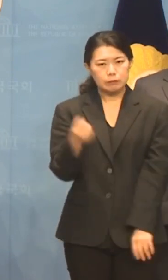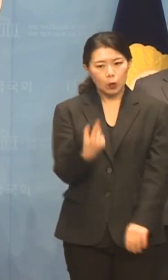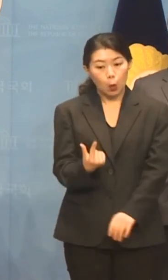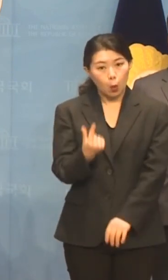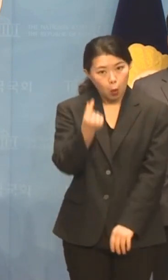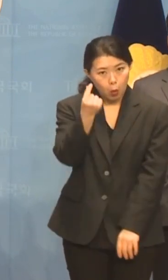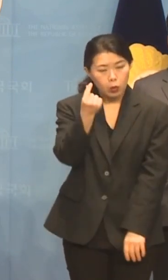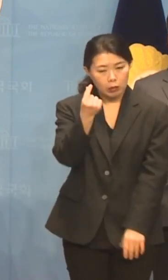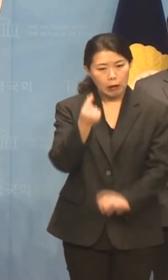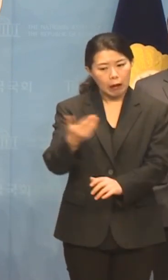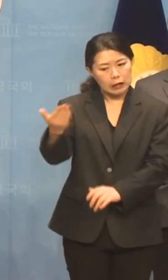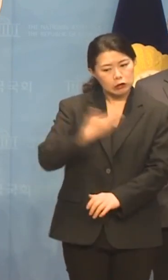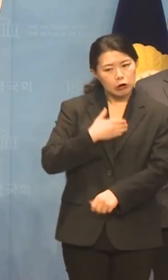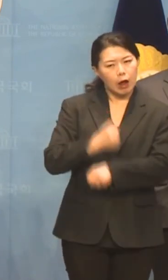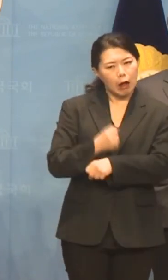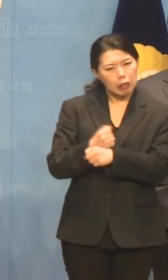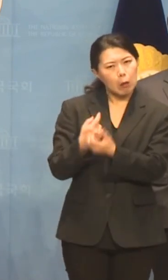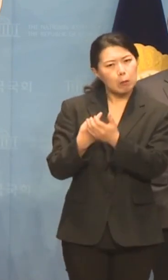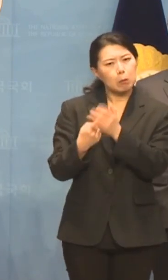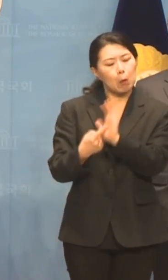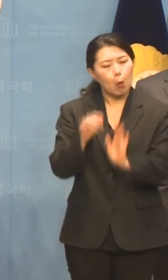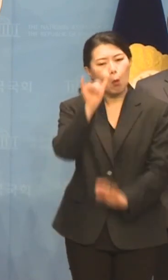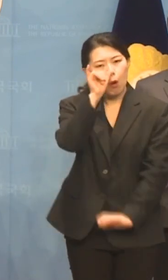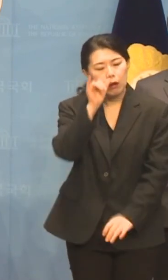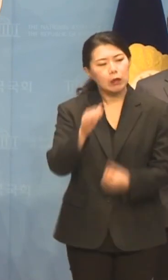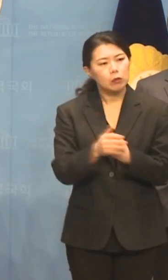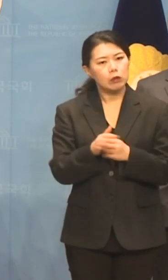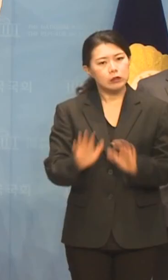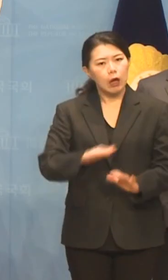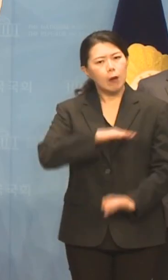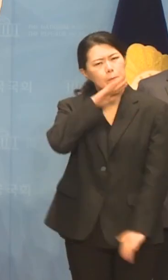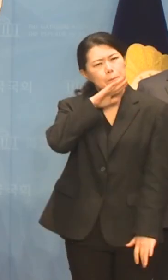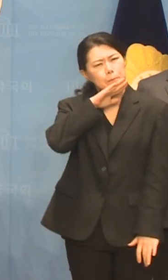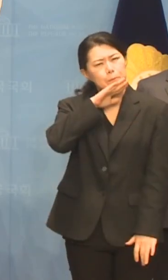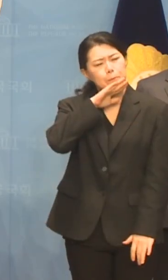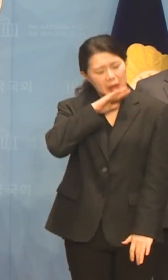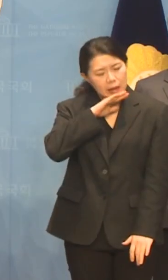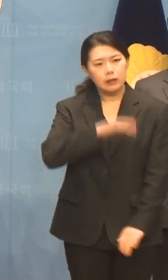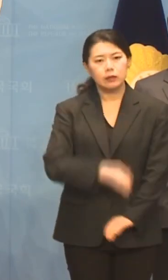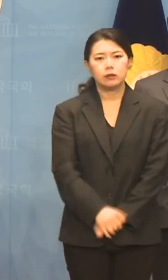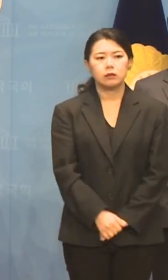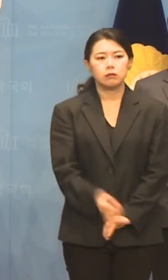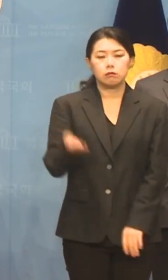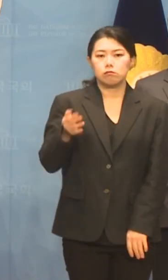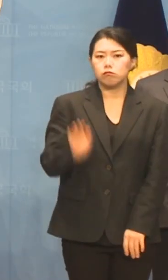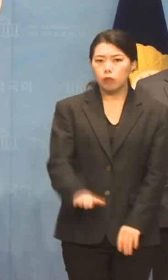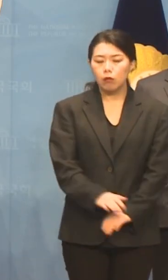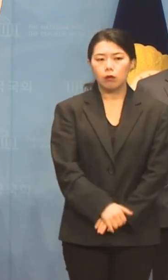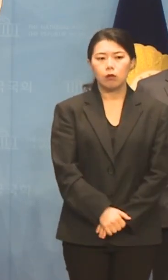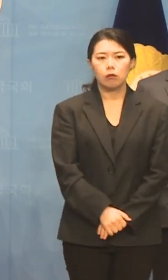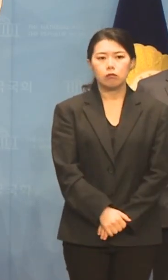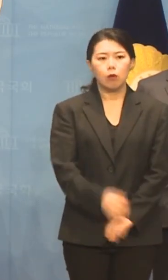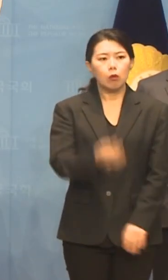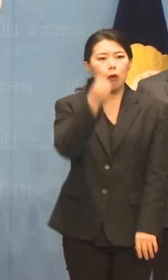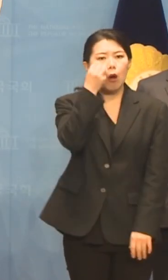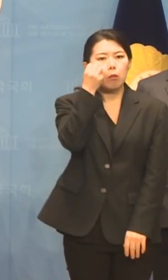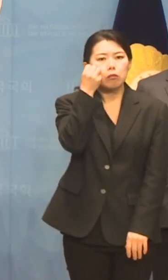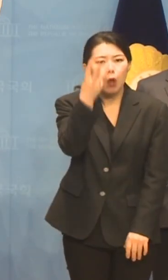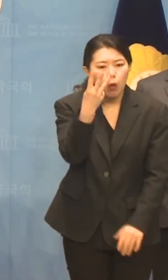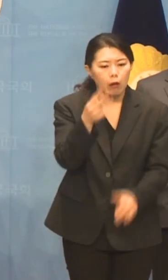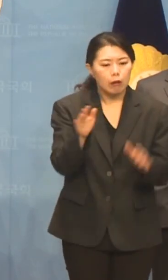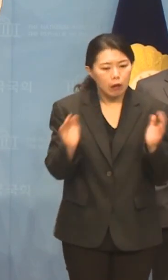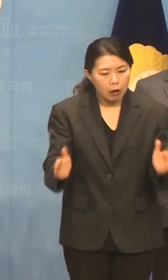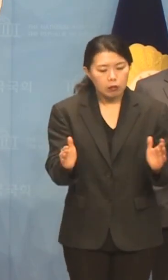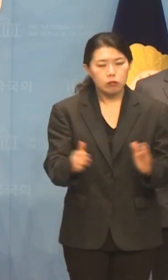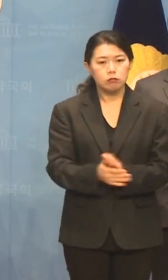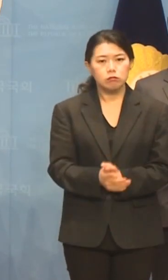조만간 제출하겠다고 밝혀 우리는 지금껏 기다려왔다. 그러나 3개월이 다